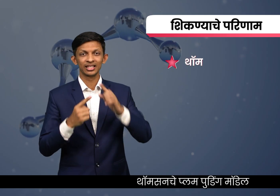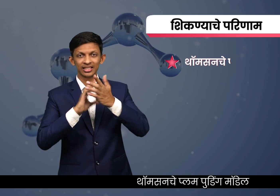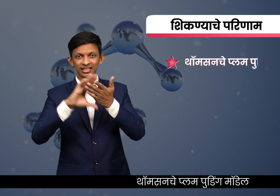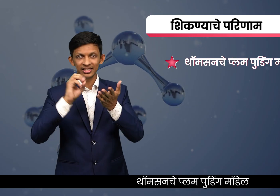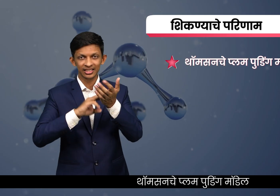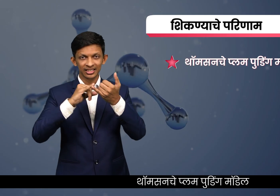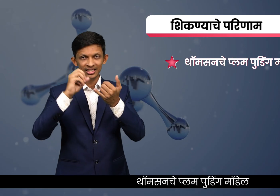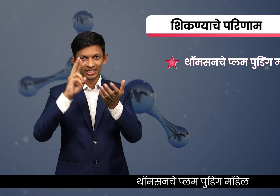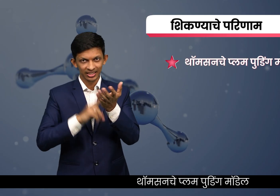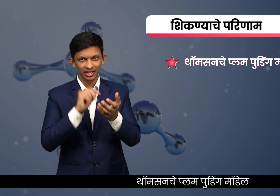थॉम्सनचे प्लम पुडिंग मॉडेल